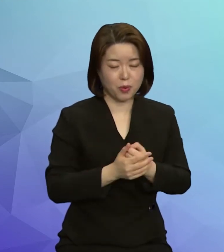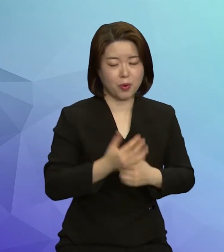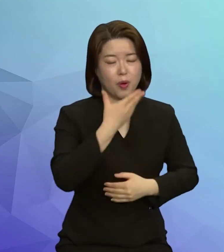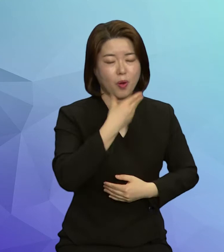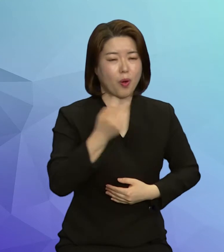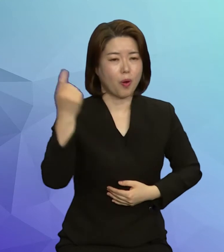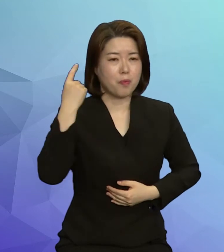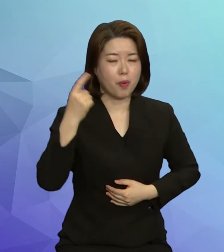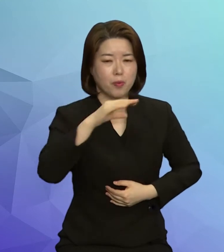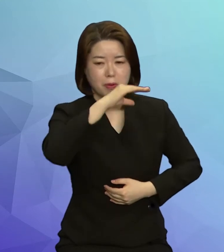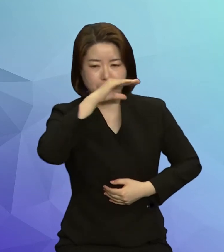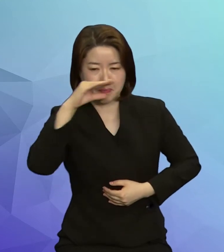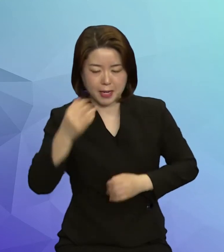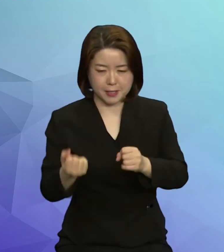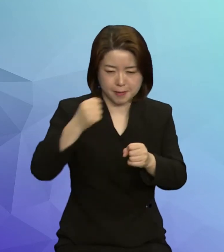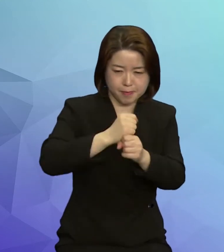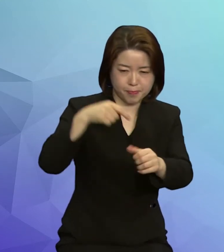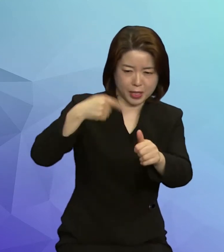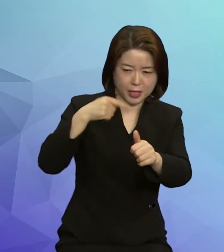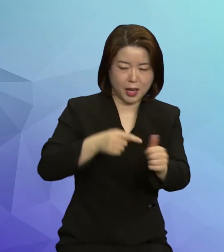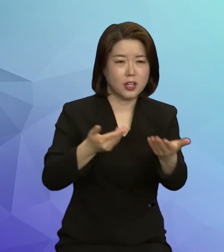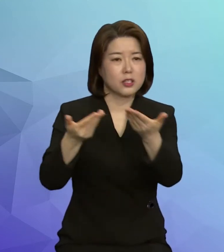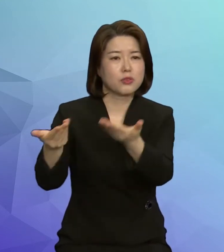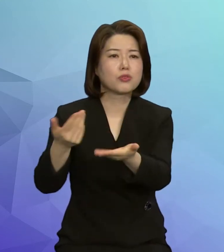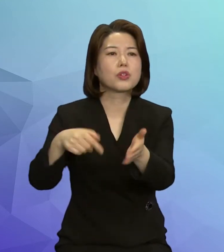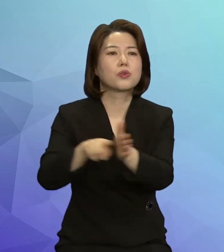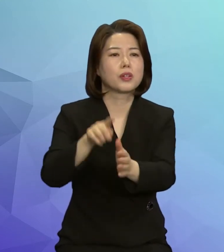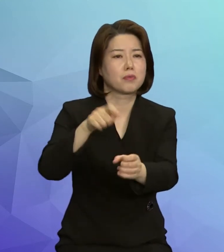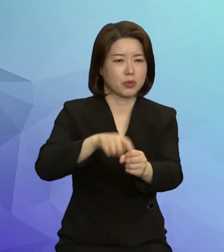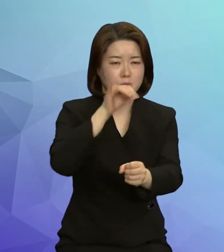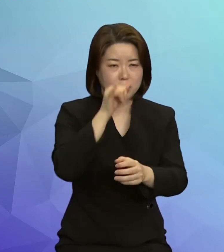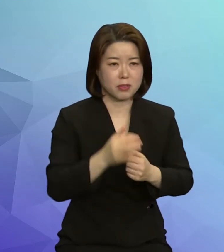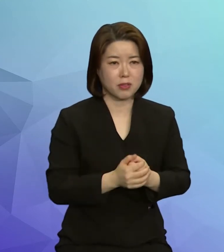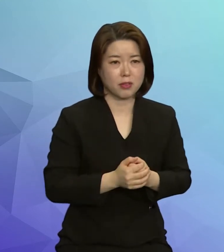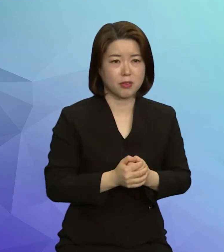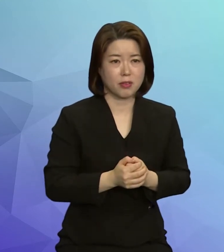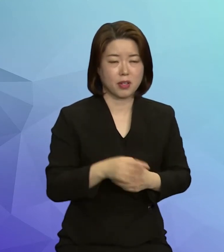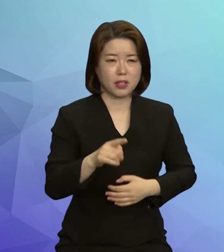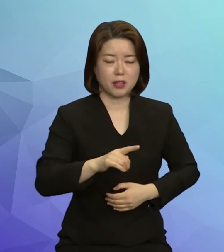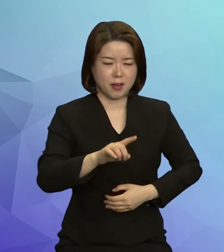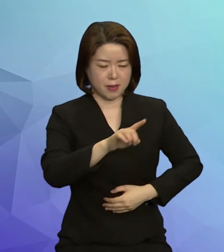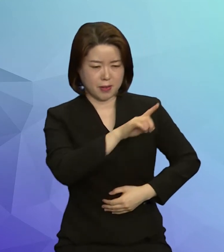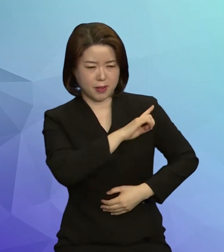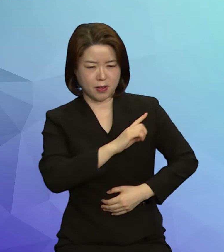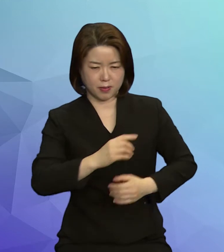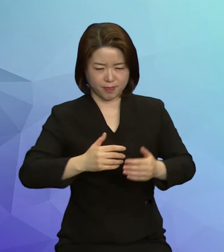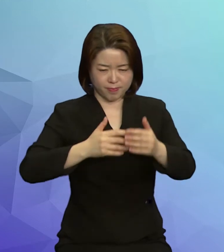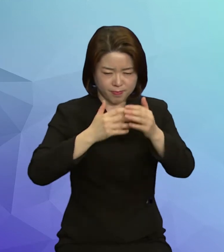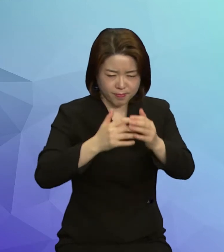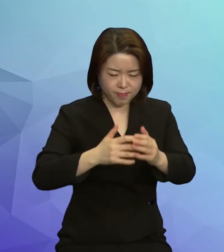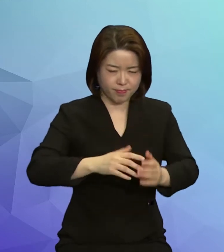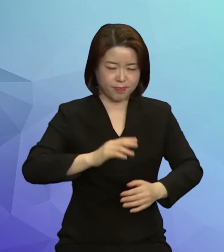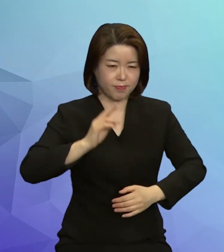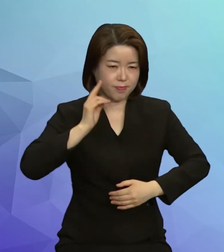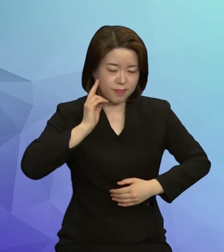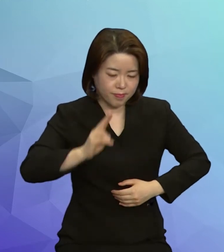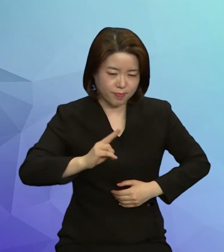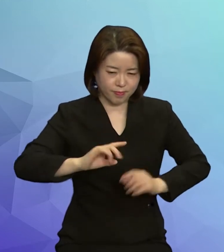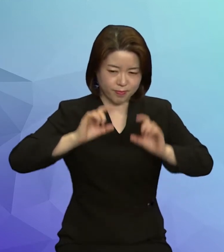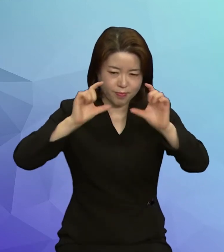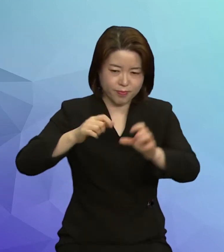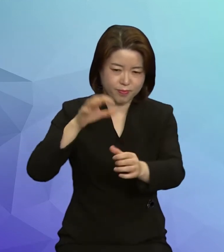아니고 복음을 바로 가르치기 위해서였어요. 이건 아주 엄한 경고고